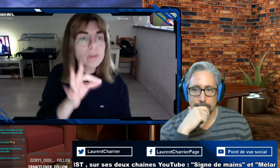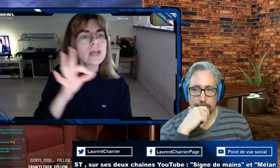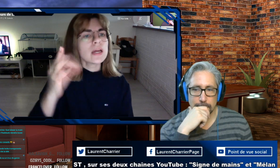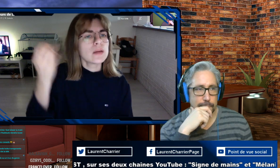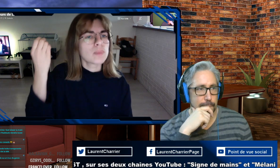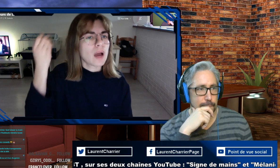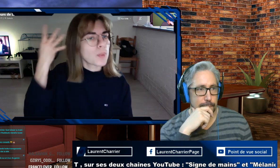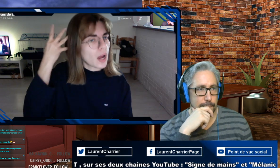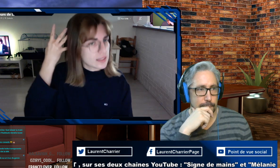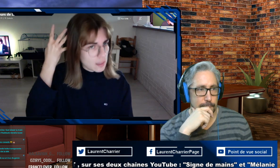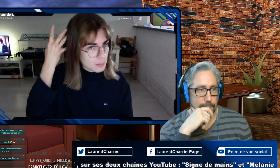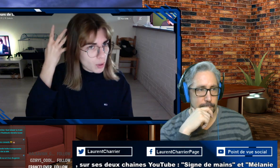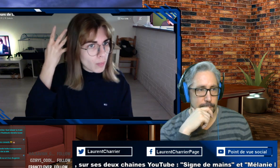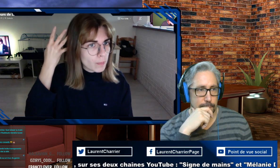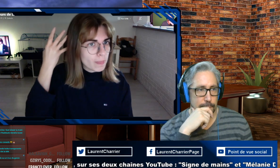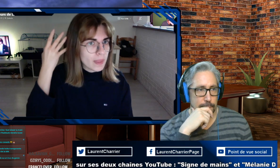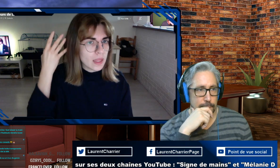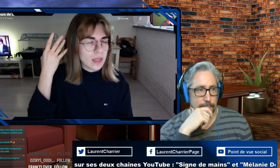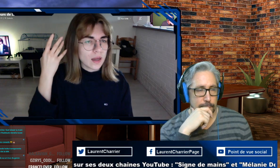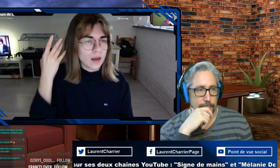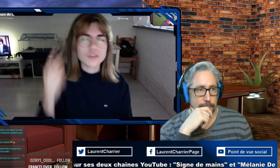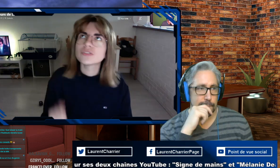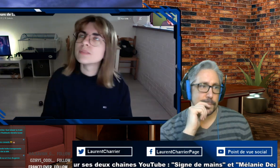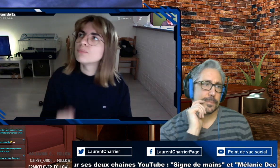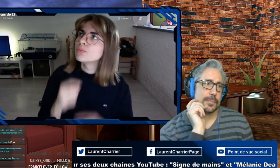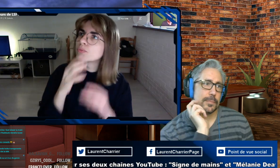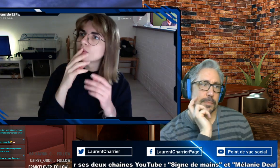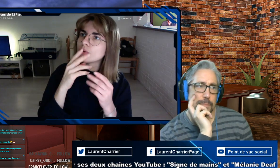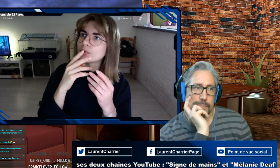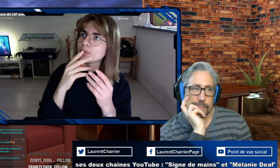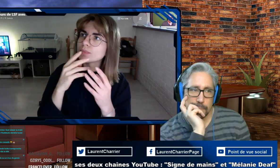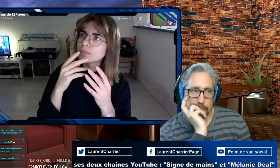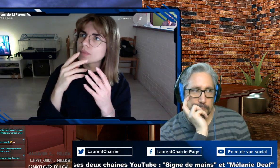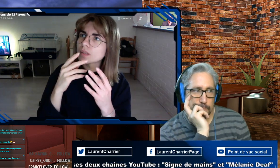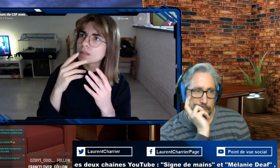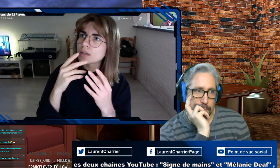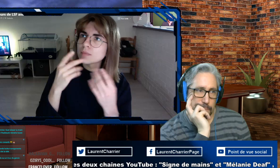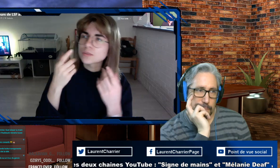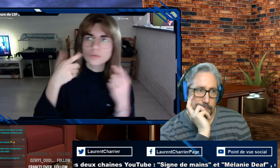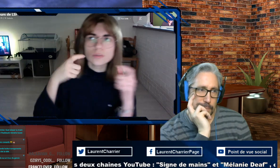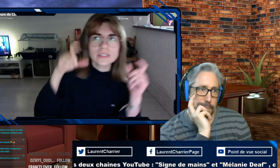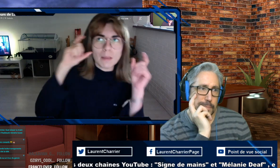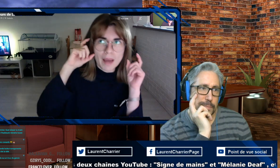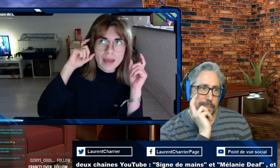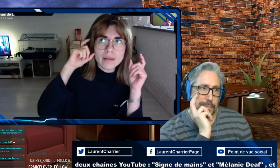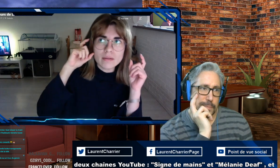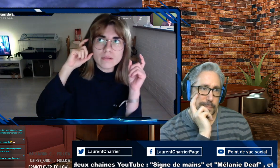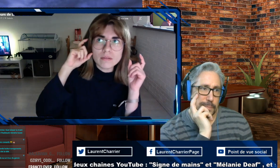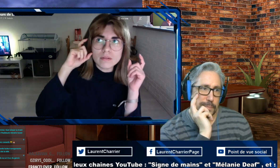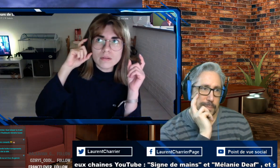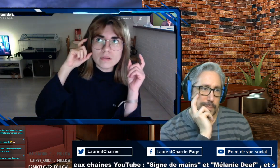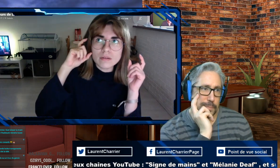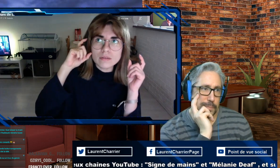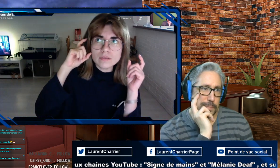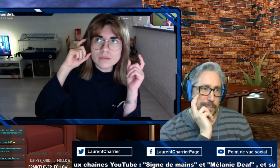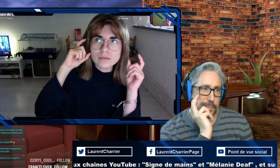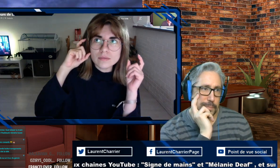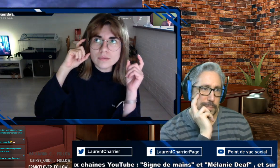Ensuite, ah oui, par rapport à un implant, ah, je ne sais plus. Parce que les appareils.